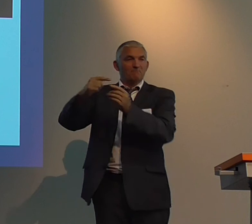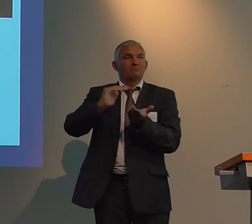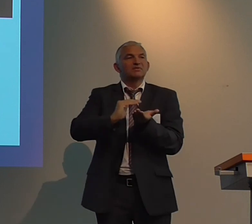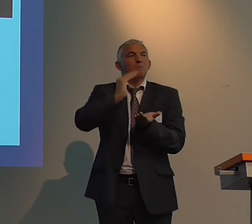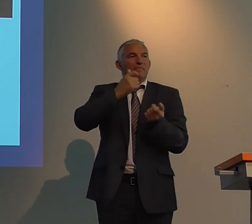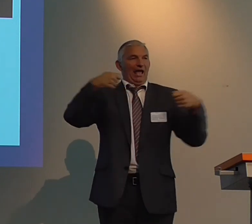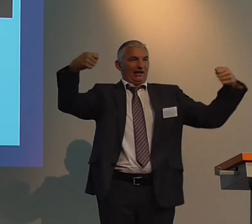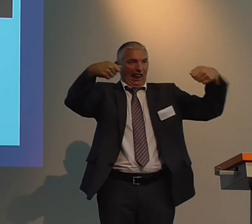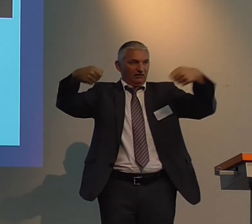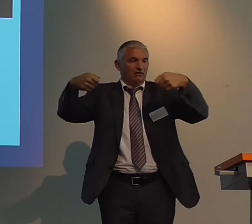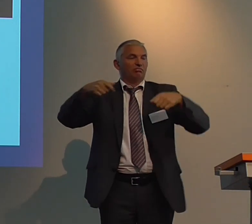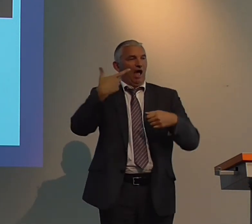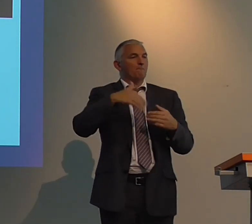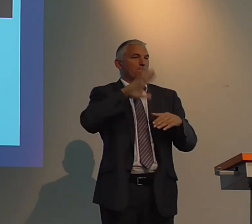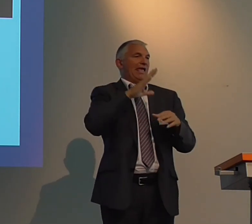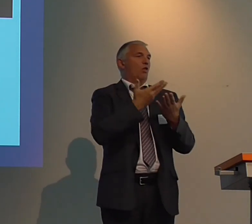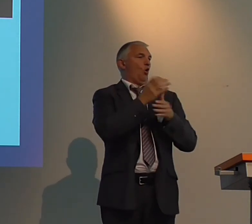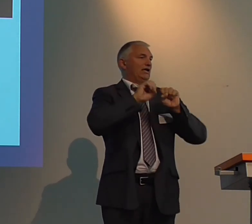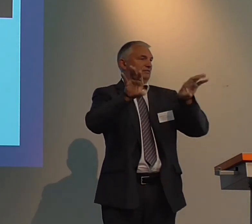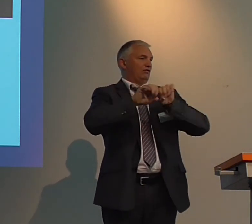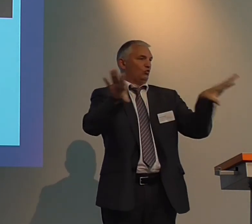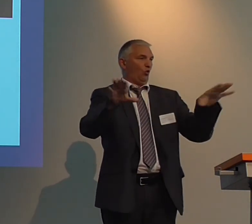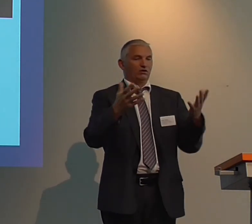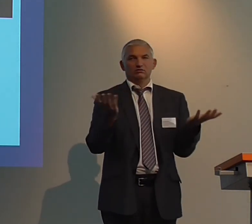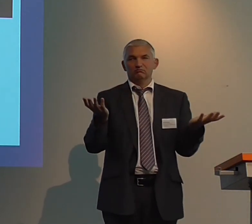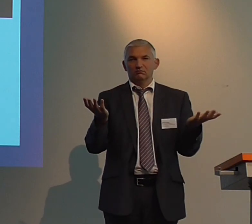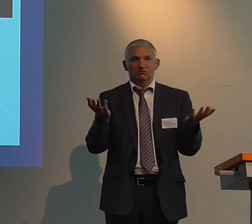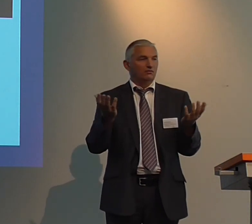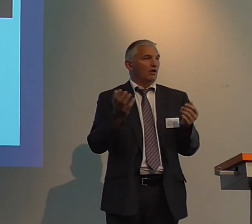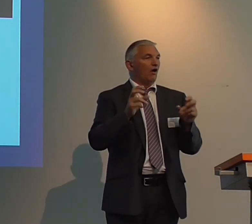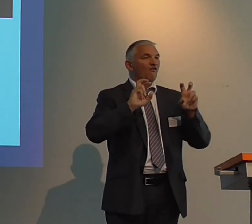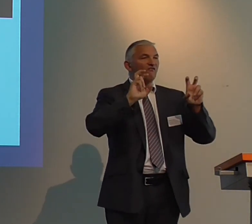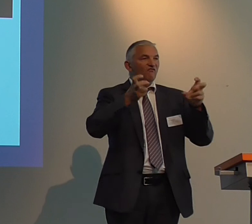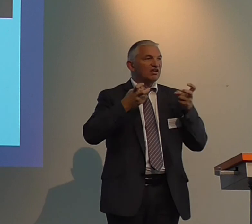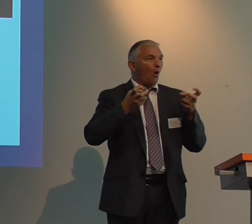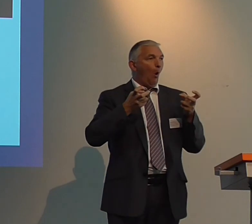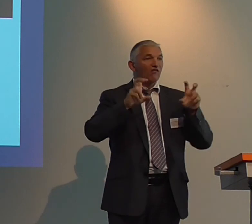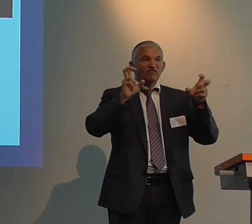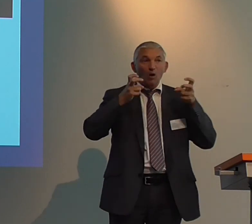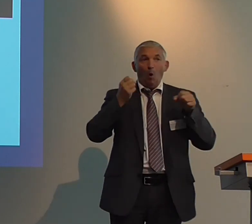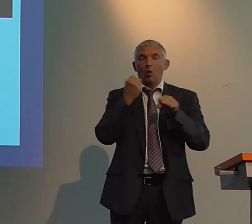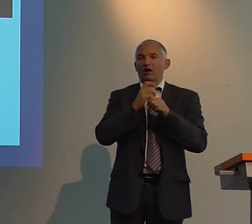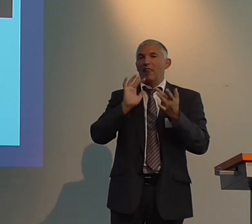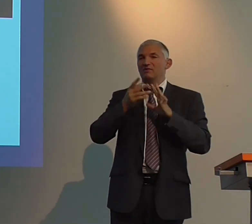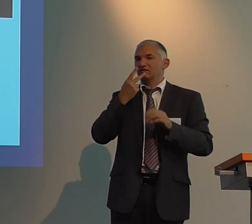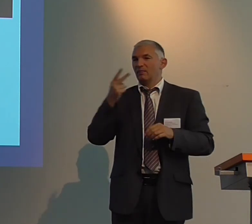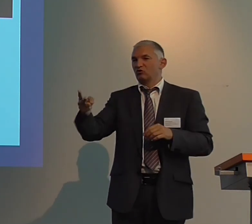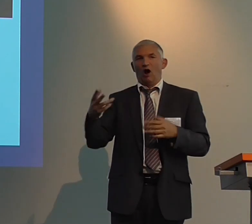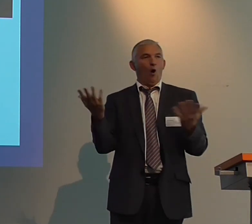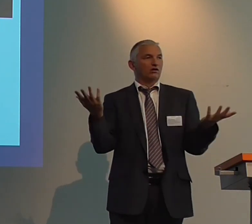das aufgeteilt wird mit den Kosten und mehr Geld zur Verfügung da ist, kann man sicherlich mehr neue Sendungen produzieren. Die Wiederholung kann